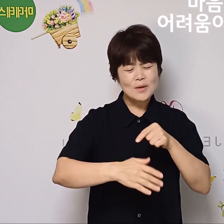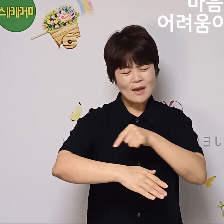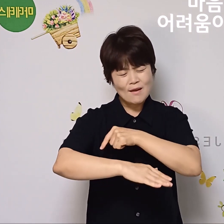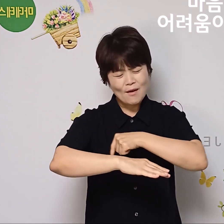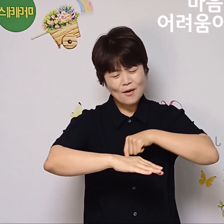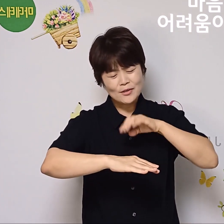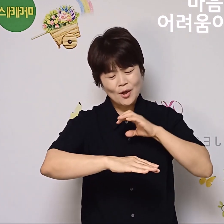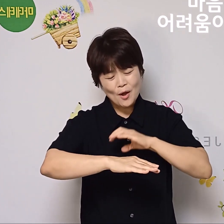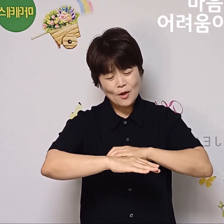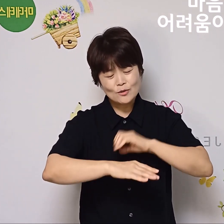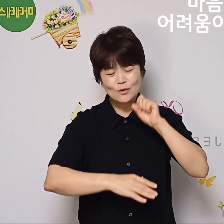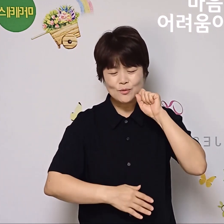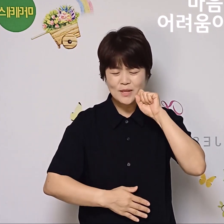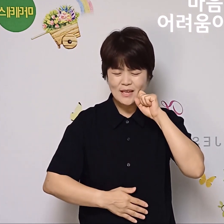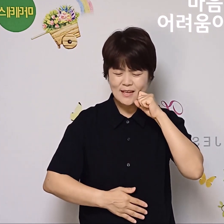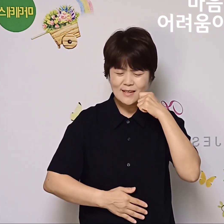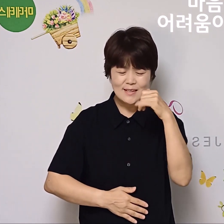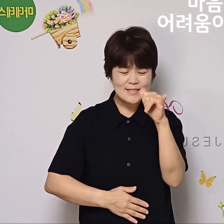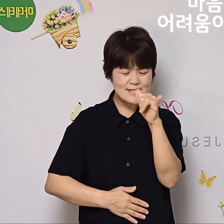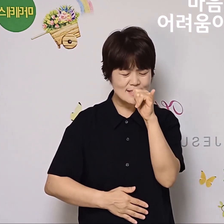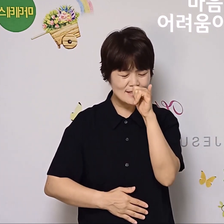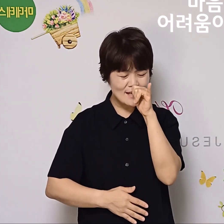마음속에 어려움이 있을 때